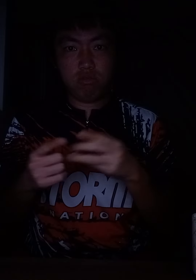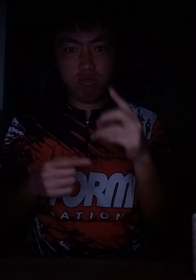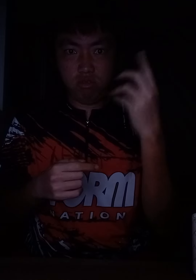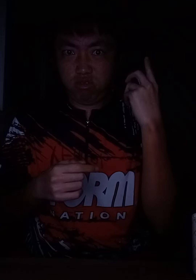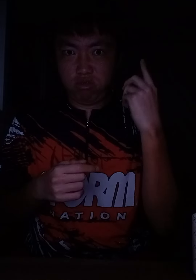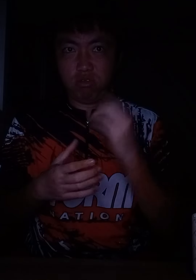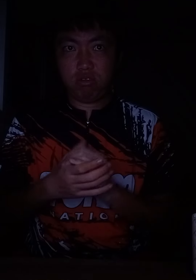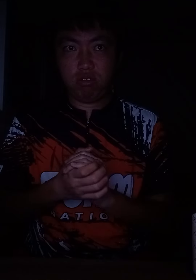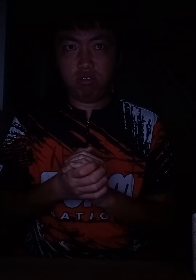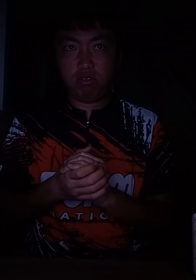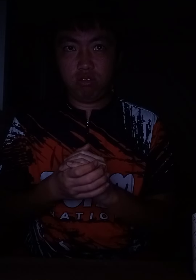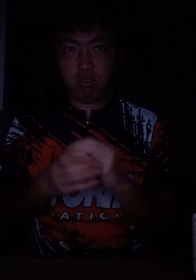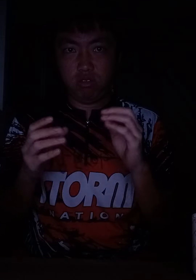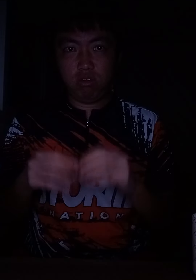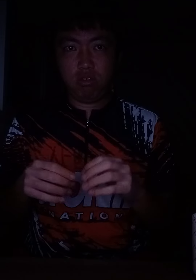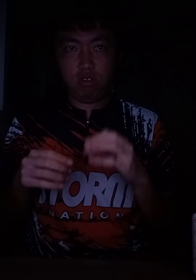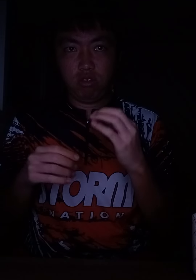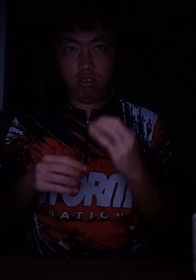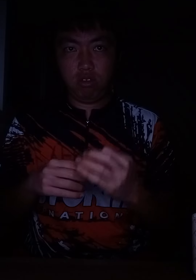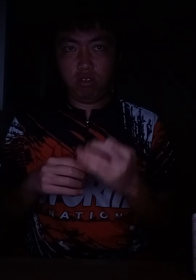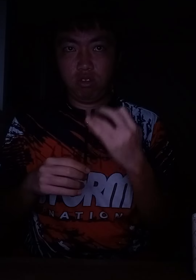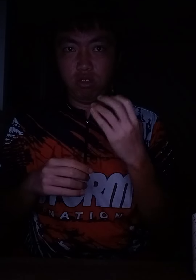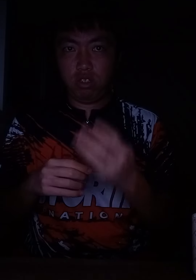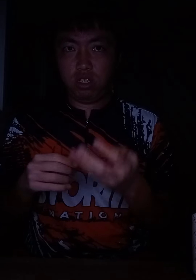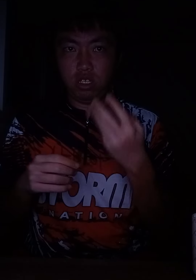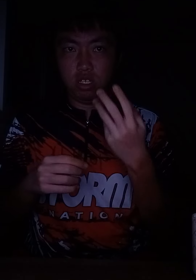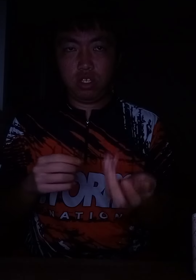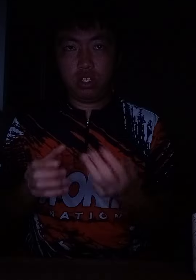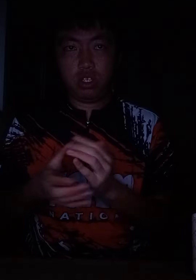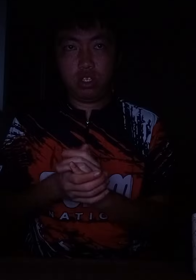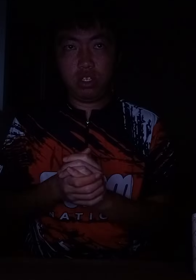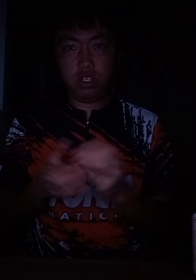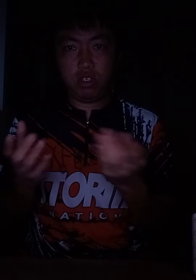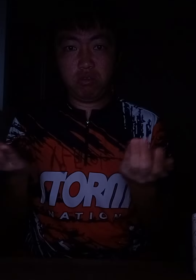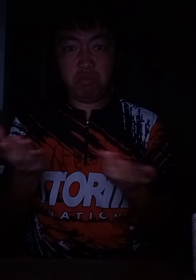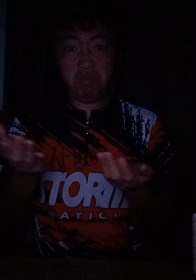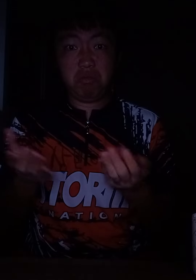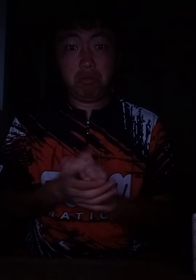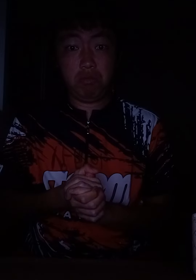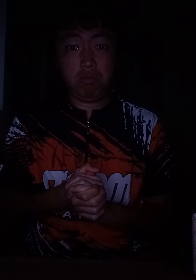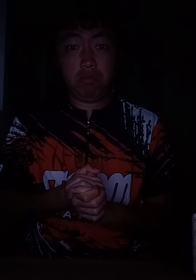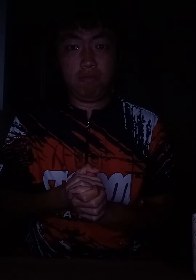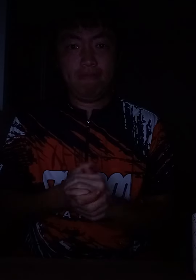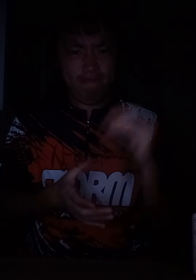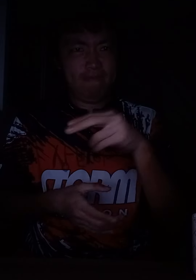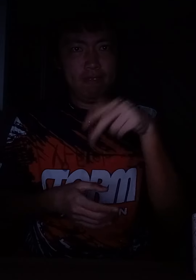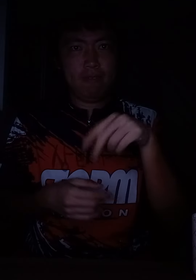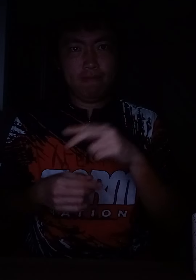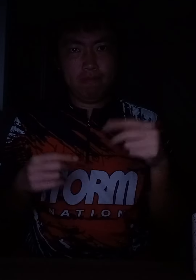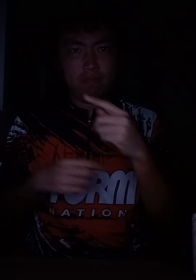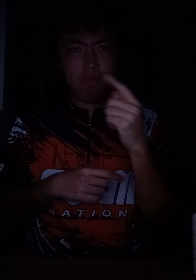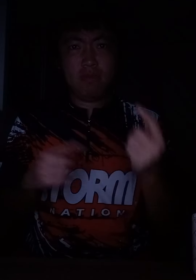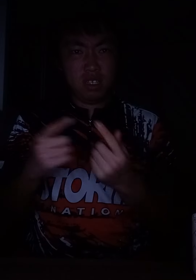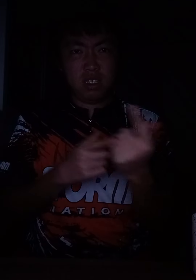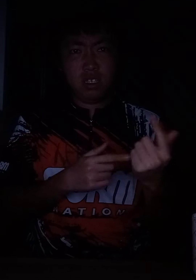건데 또 소란 피우면 다음 역에서 신고하세요. 이건 무슨 경우입니까 이거 지금? 그러니까 저분은 바로 하차시켜서 조치를 했어야 되는